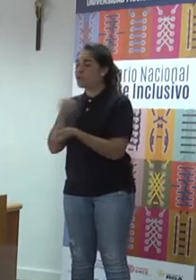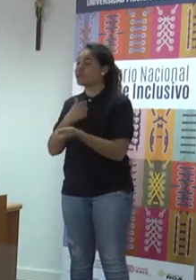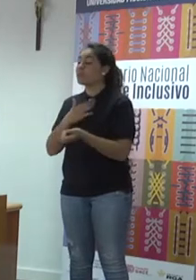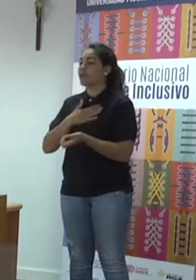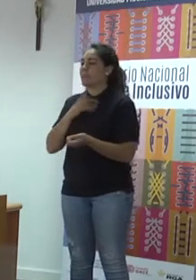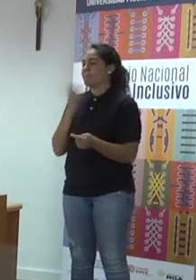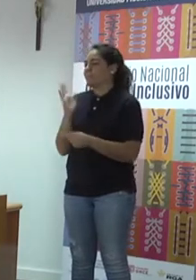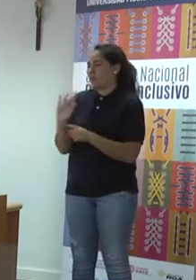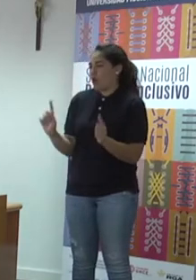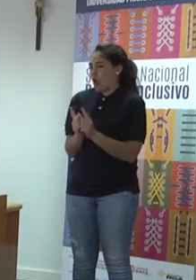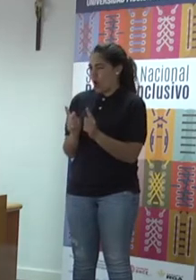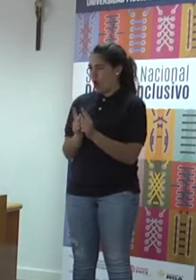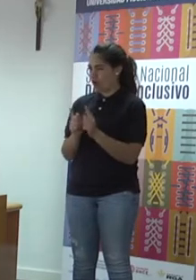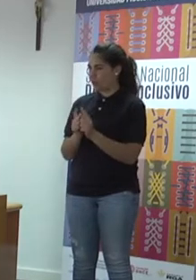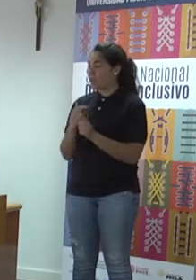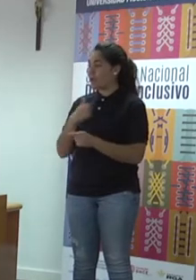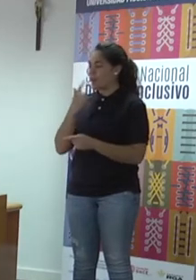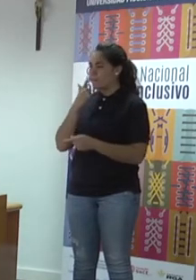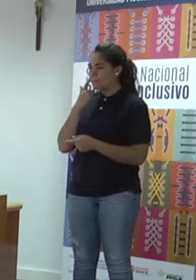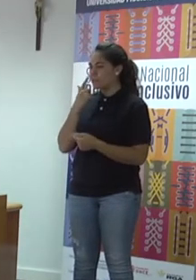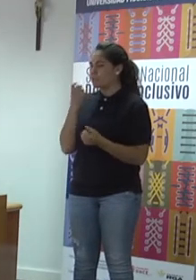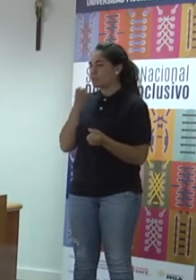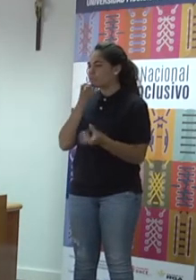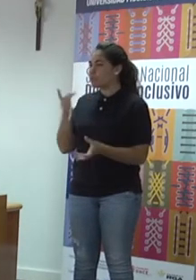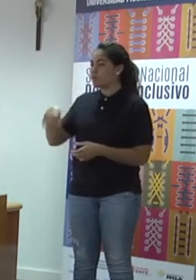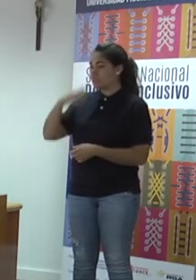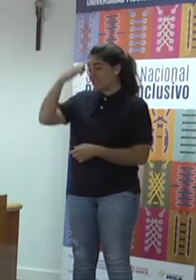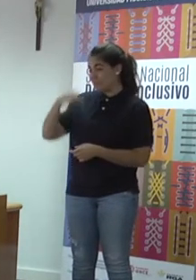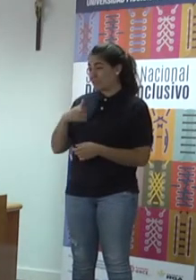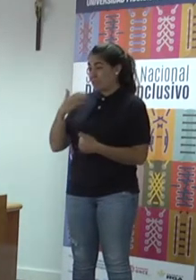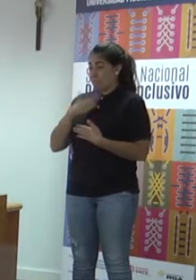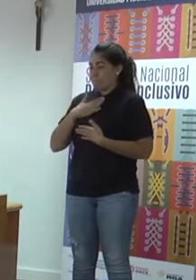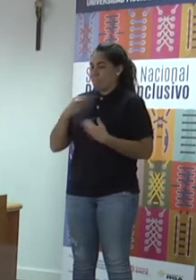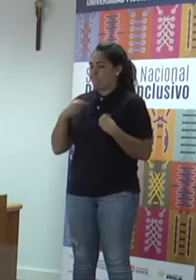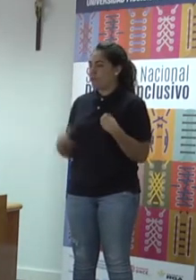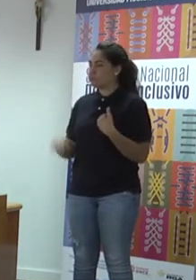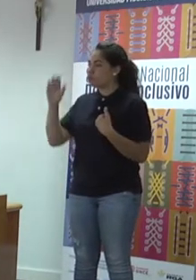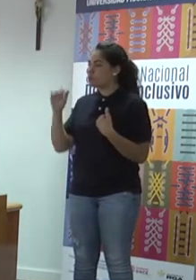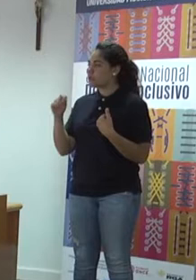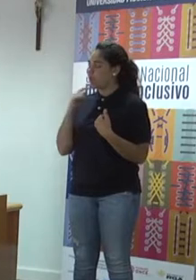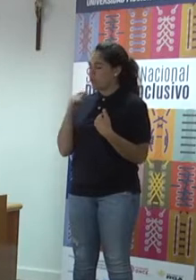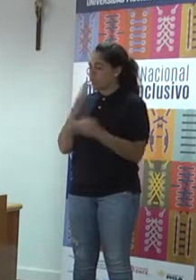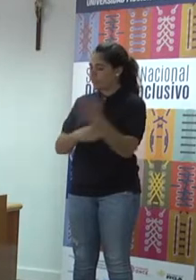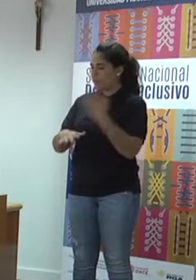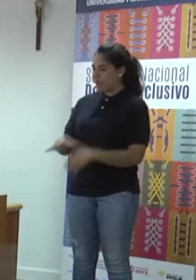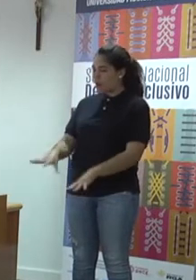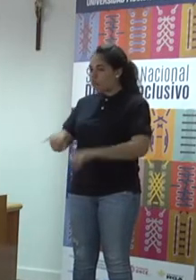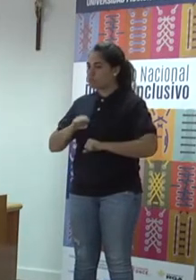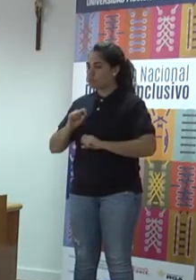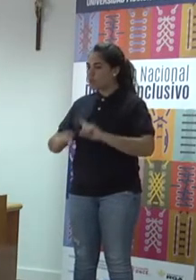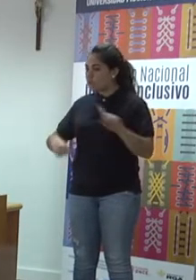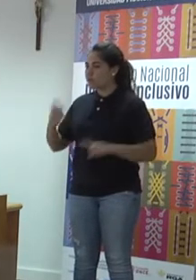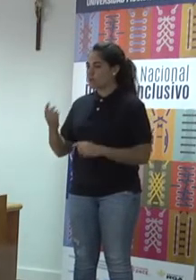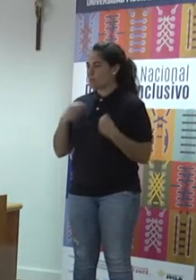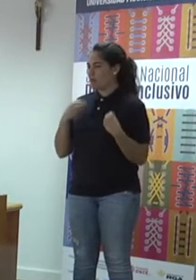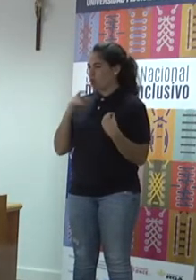pequeña presentación un poco de cómo fue mi. Cómo ha sido mi vida desde que tengo discapacidad, con una serie de, bueno, o